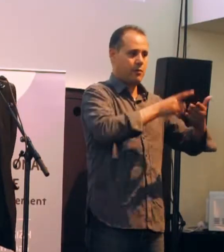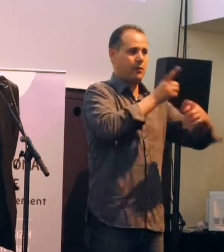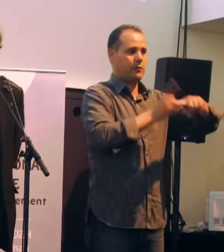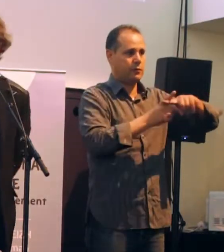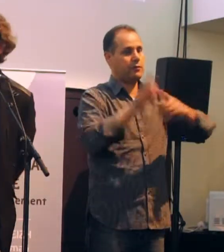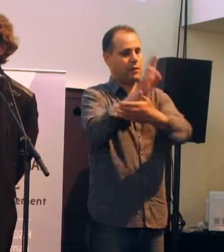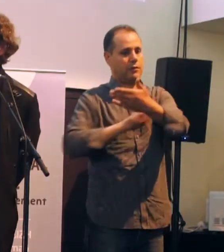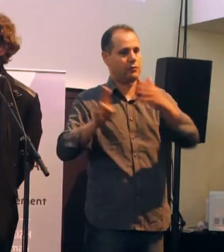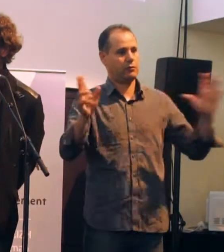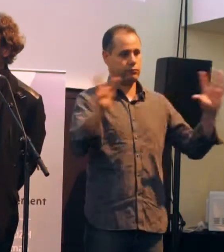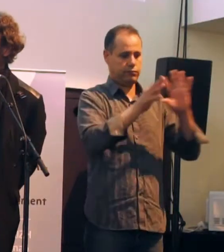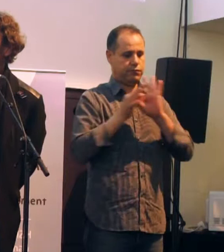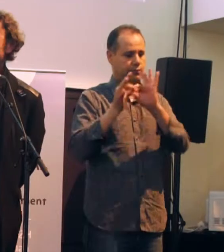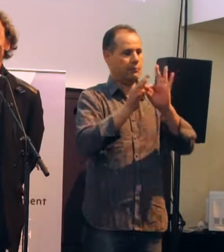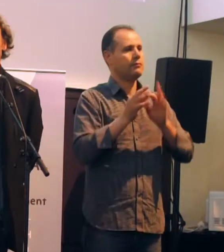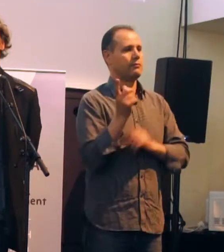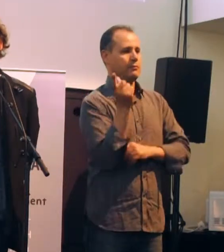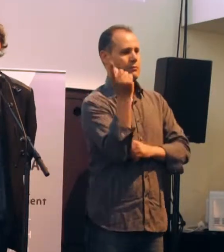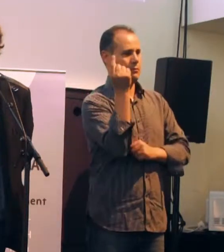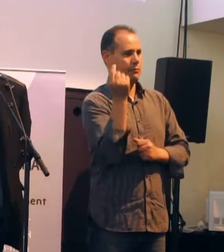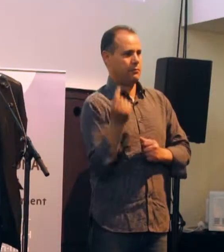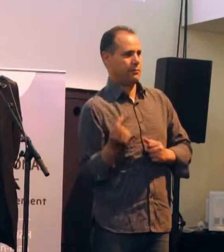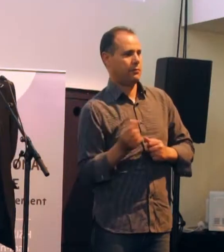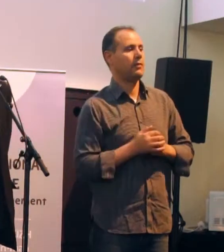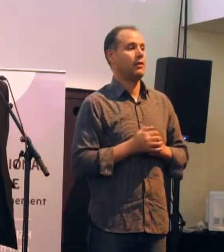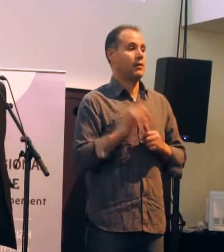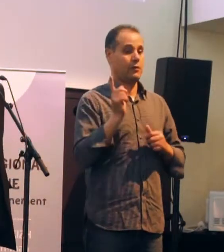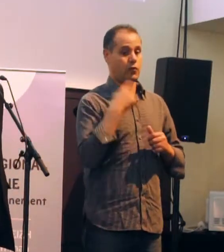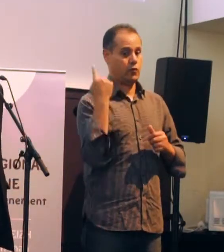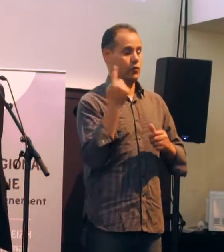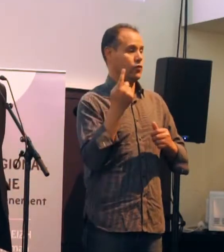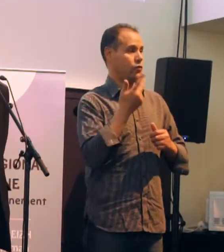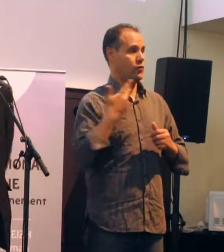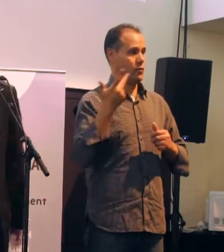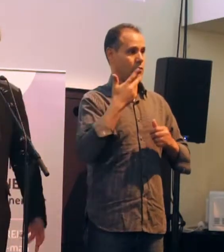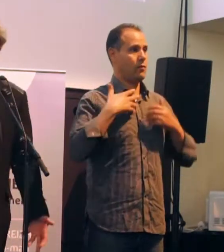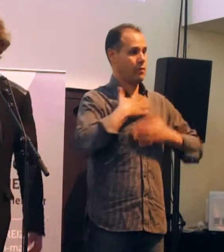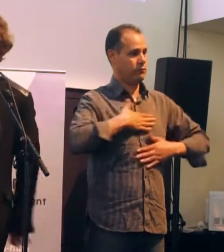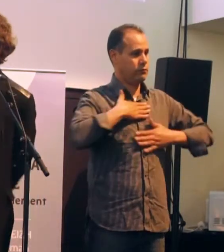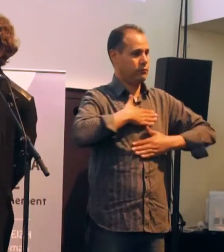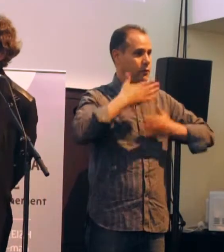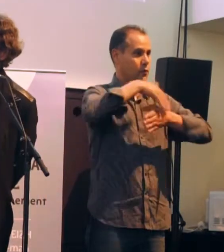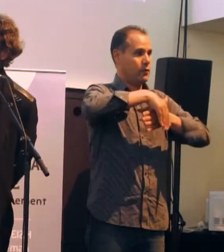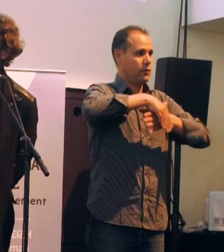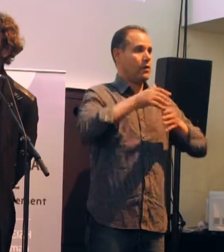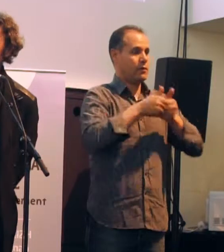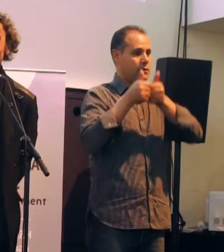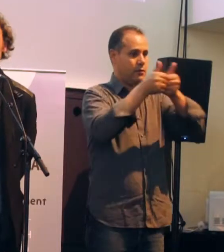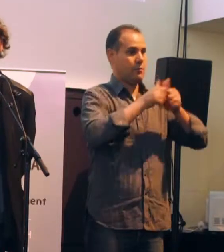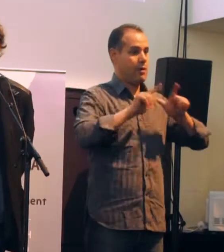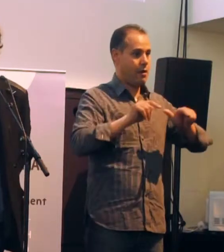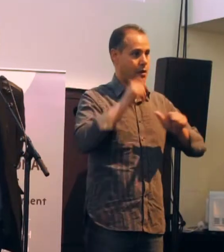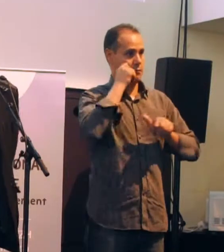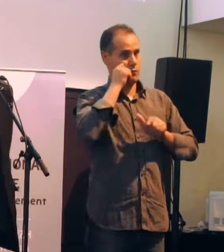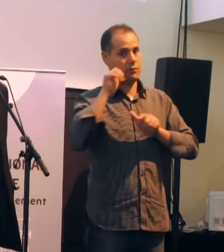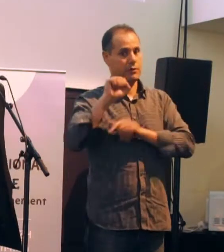région qui sont également partenaires. Et nous sommes ravis avec ces trois collectivités effectivement ce soir d'être à vos côtés, Sabine,